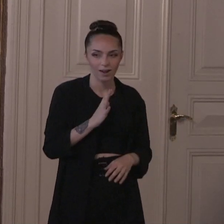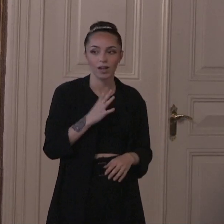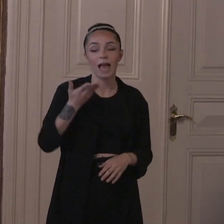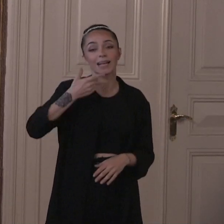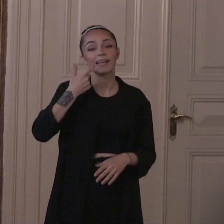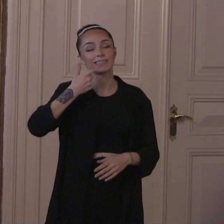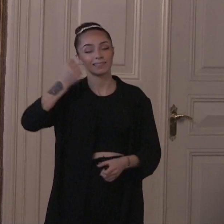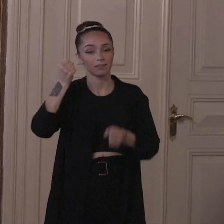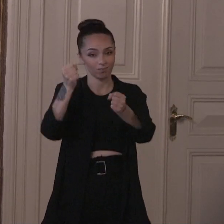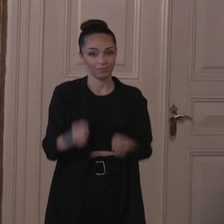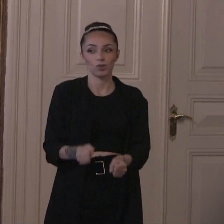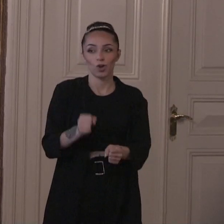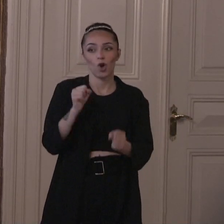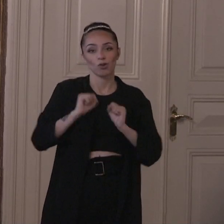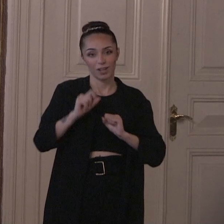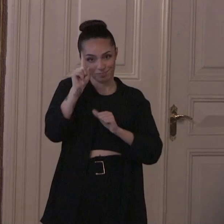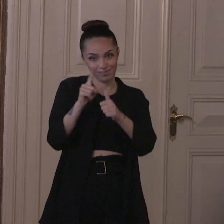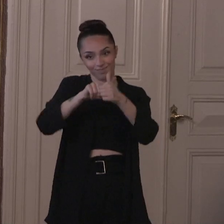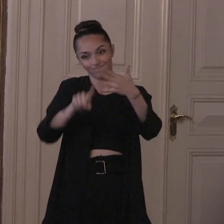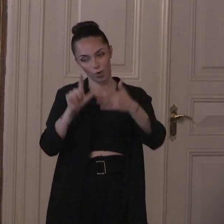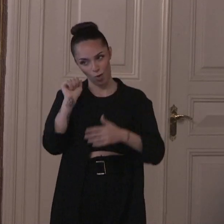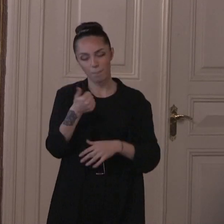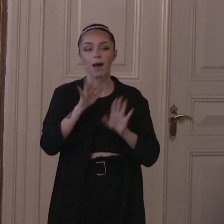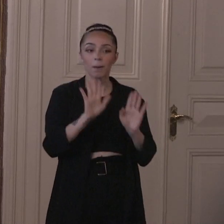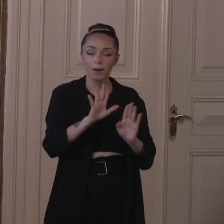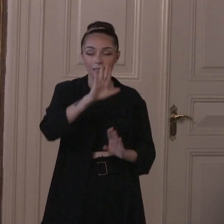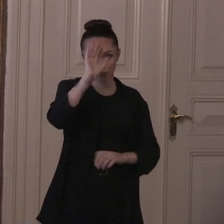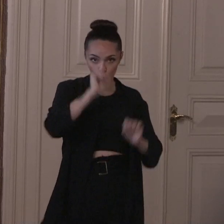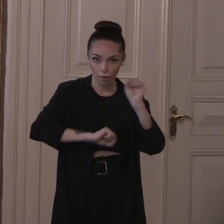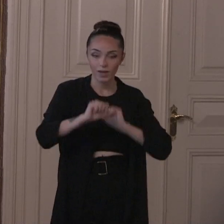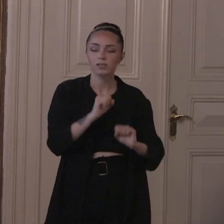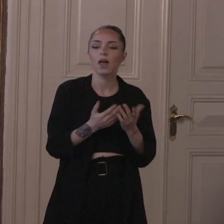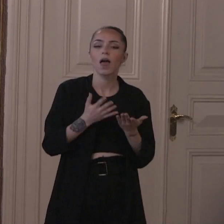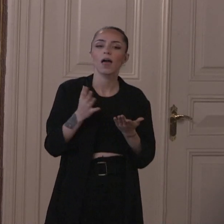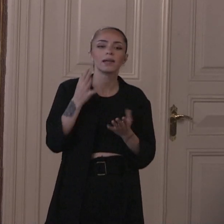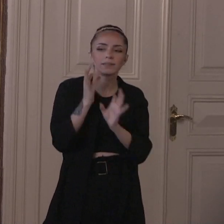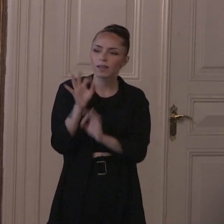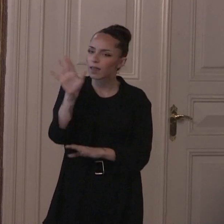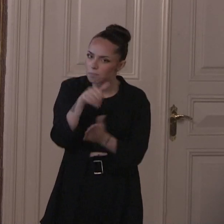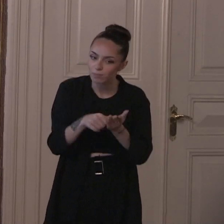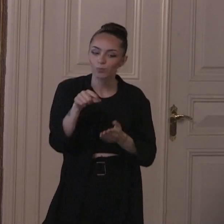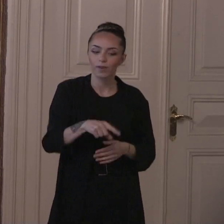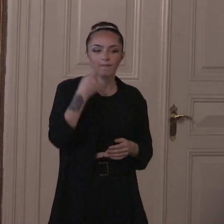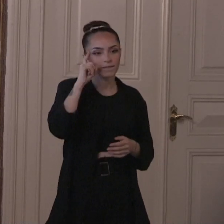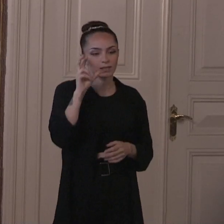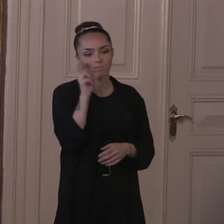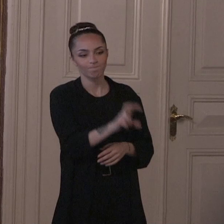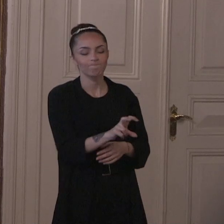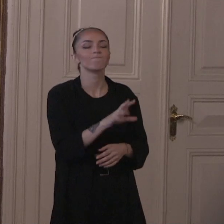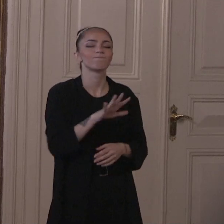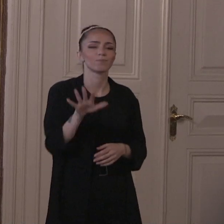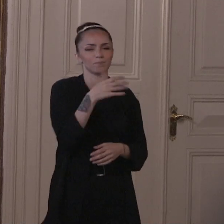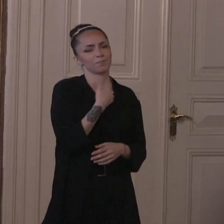hocalarımız öncülük yapıyor ama aslında İstanbul Üniversitesi'nin tüm dertleriyle bu duygu ve düşünce yoğunluğu içerisinde olduğunu ben